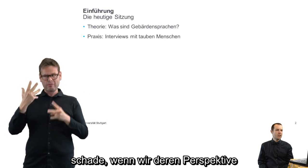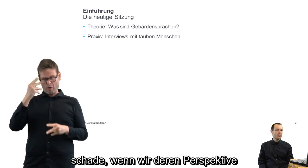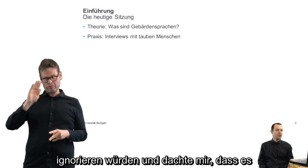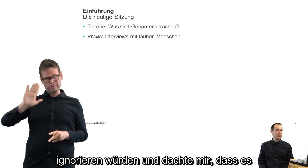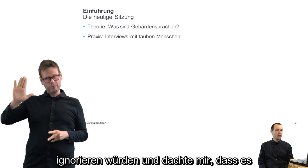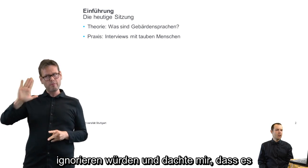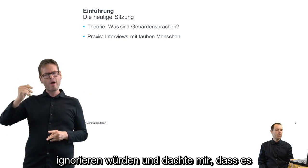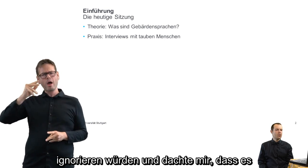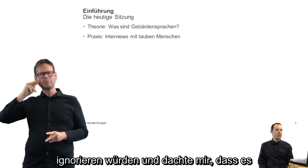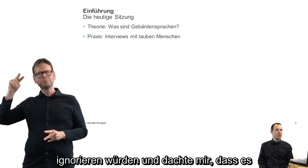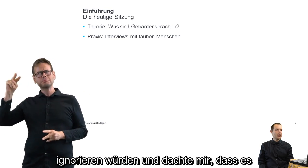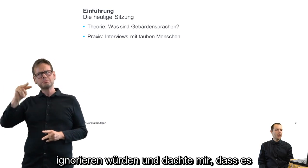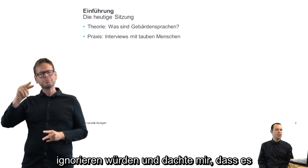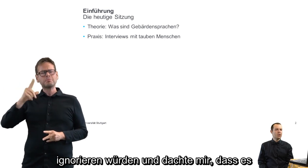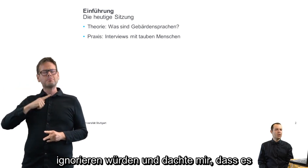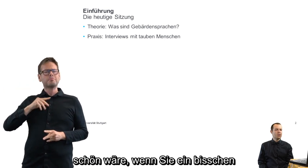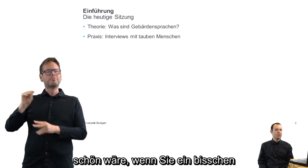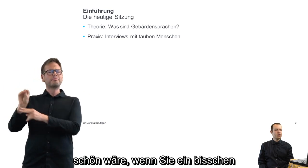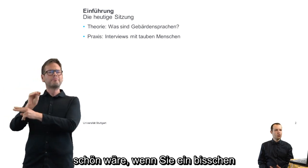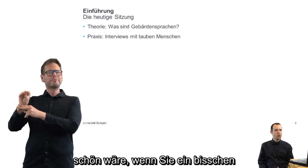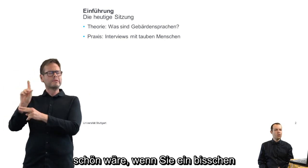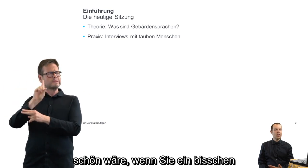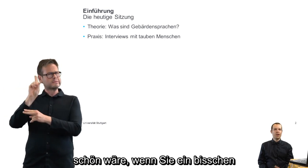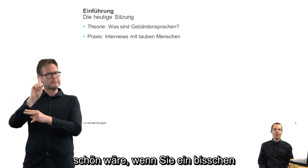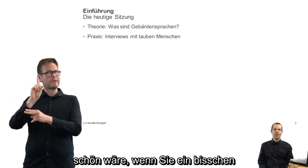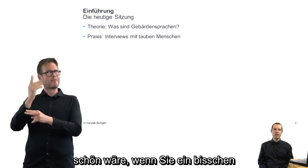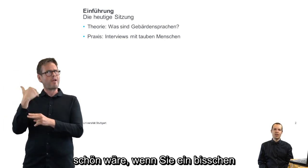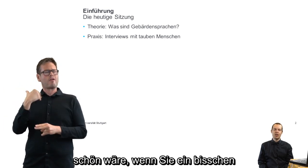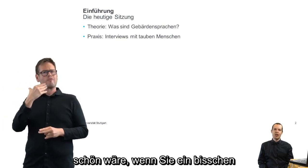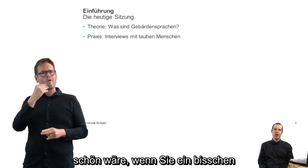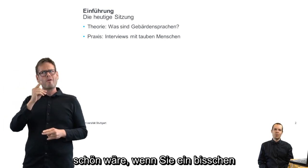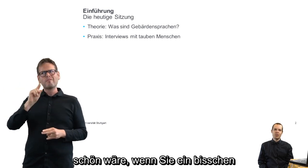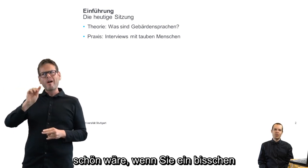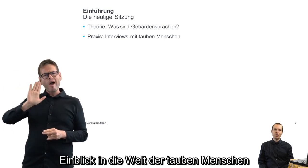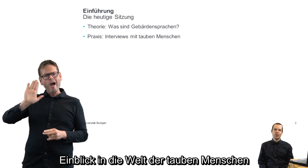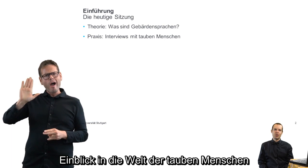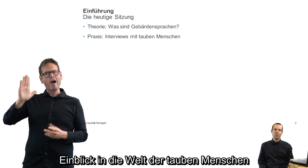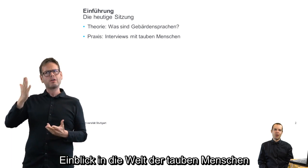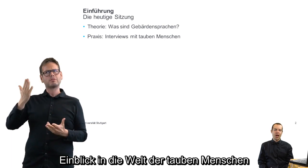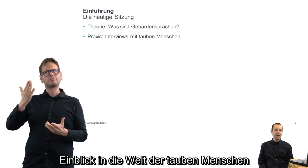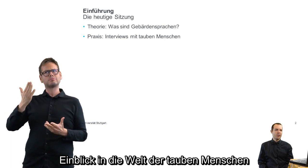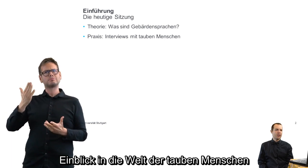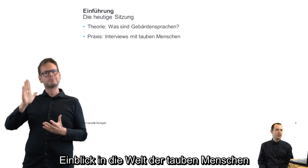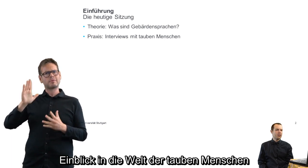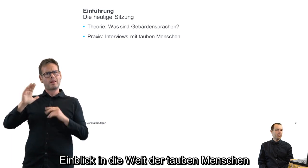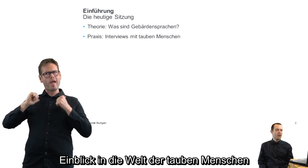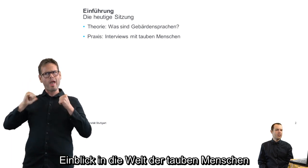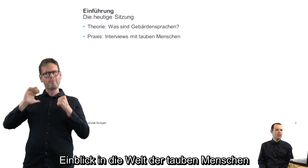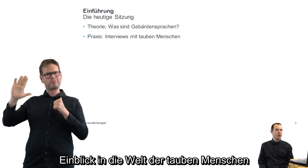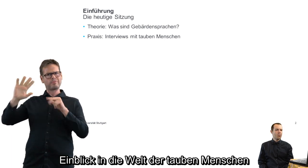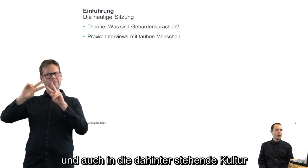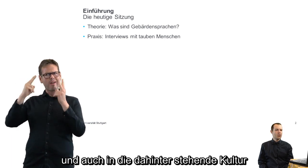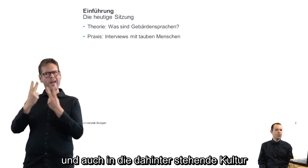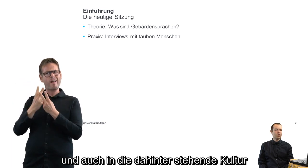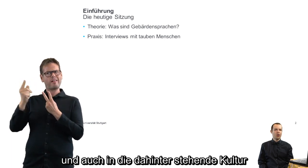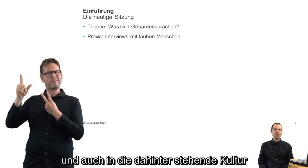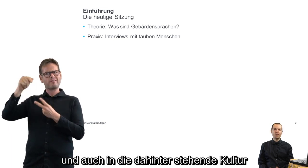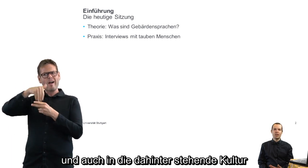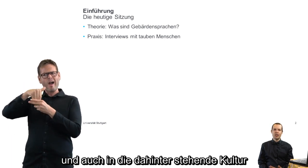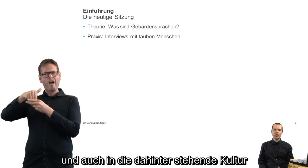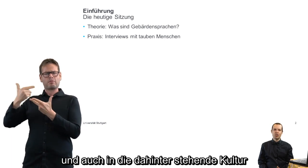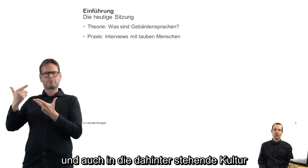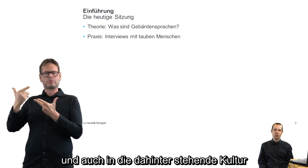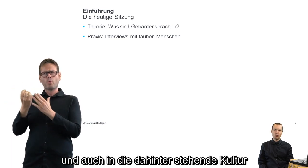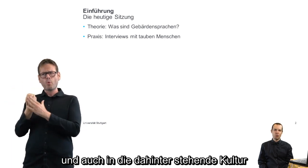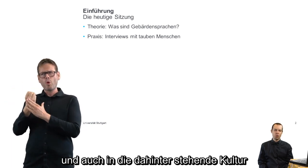Perspektive ignorieren würden und dachte mir, es schön wäre, wenn sie ein bisschen einen Einblick in die Welt der tauben Menschen und auch